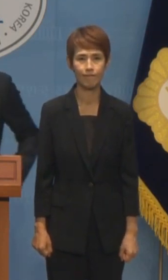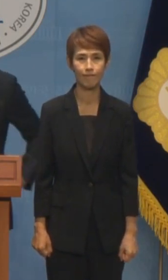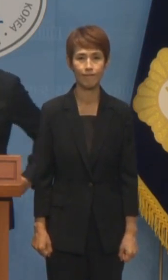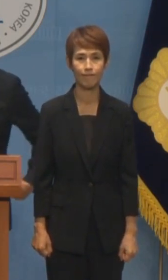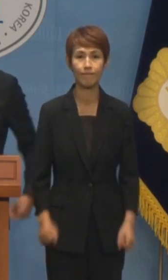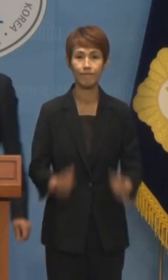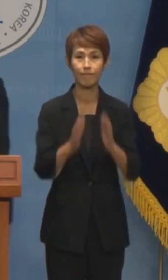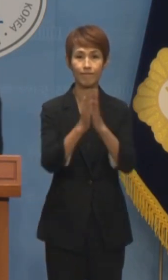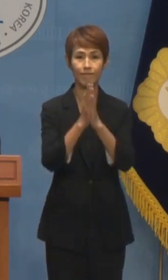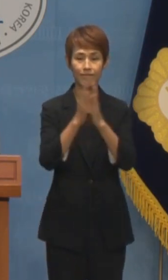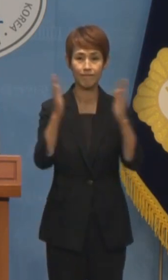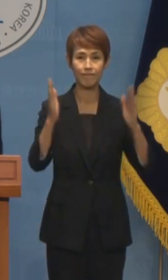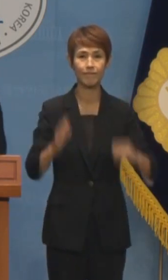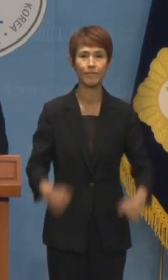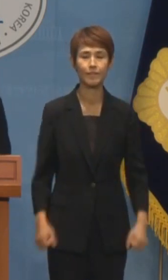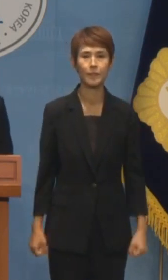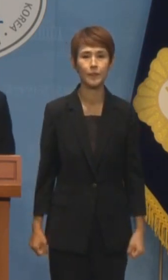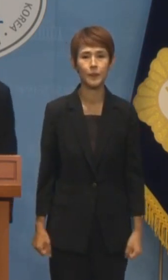시작하겠습니다.